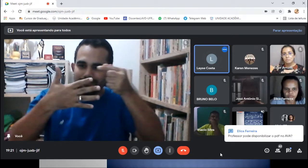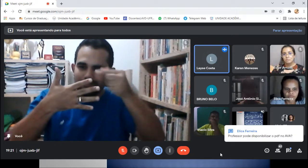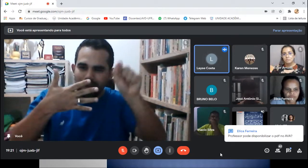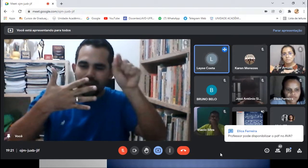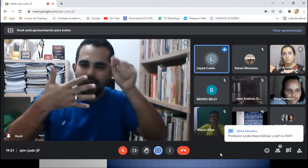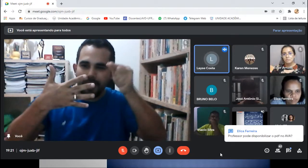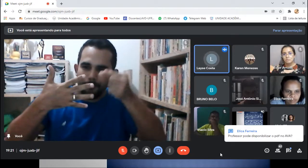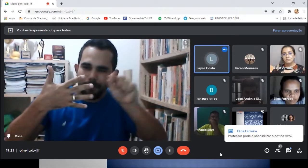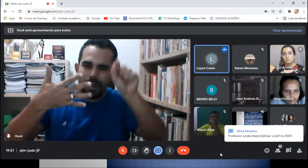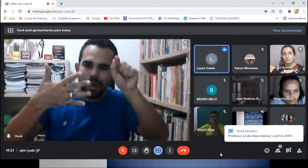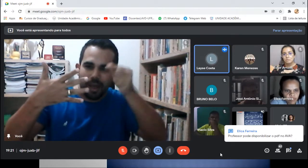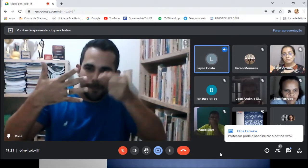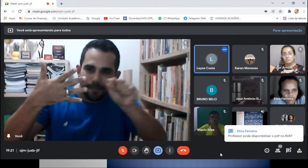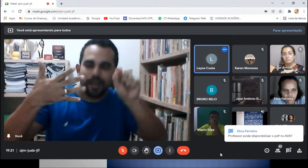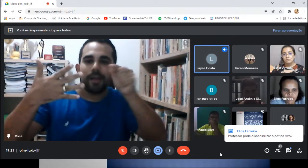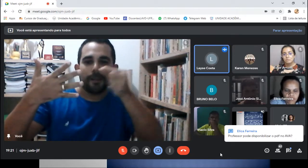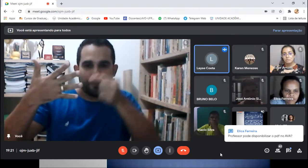São traços, né? Traços